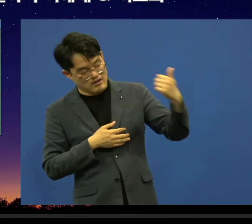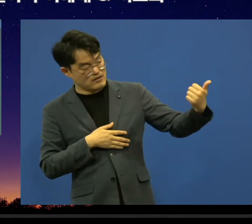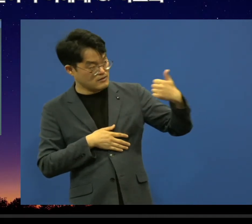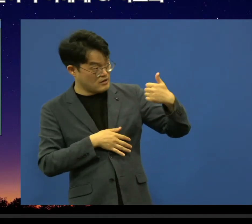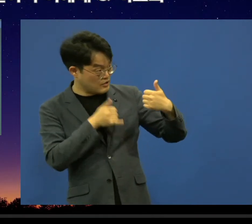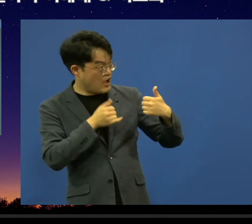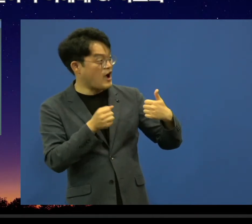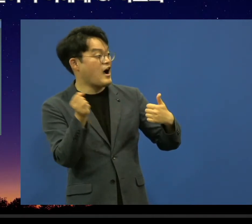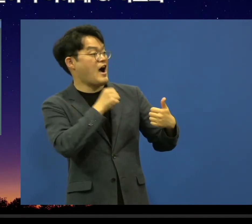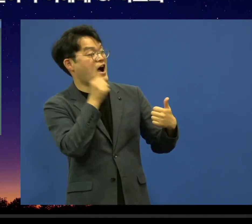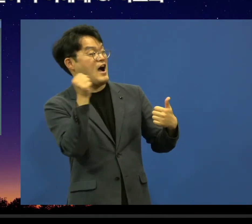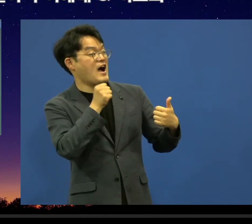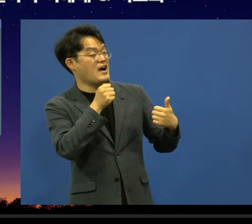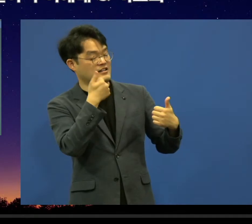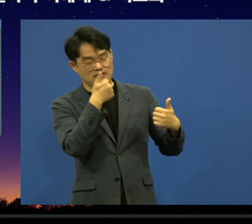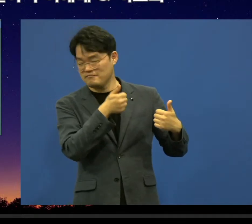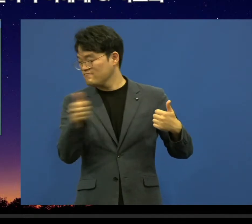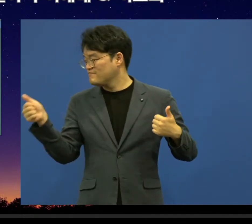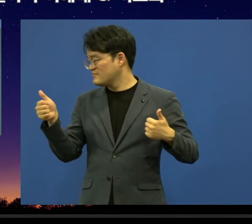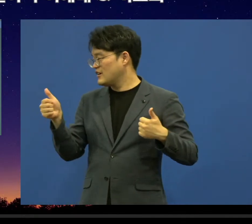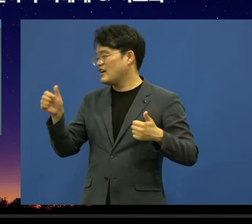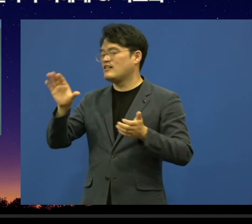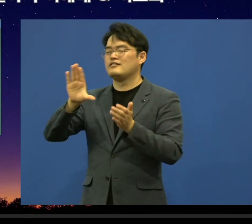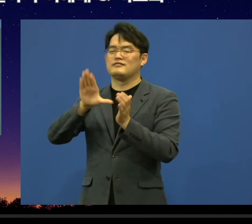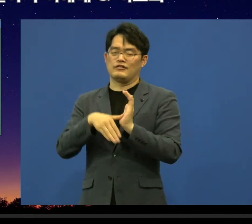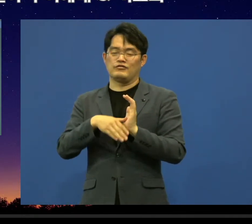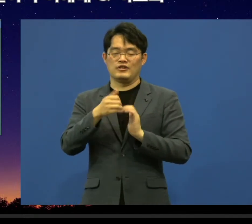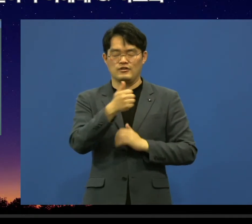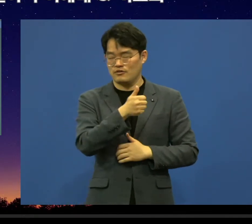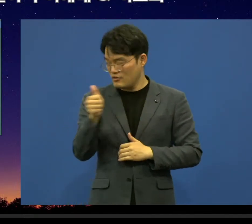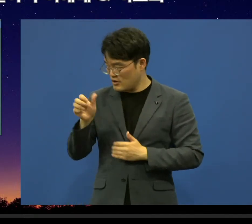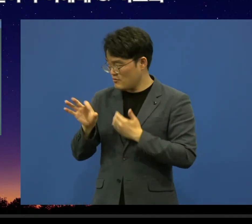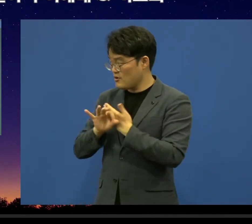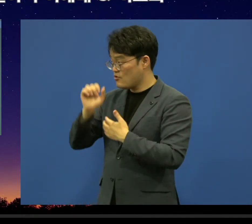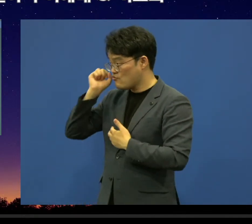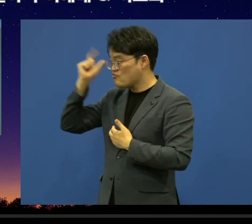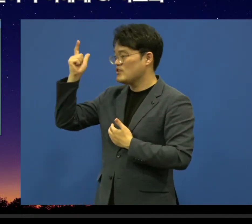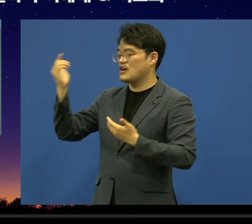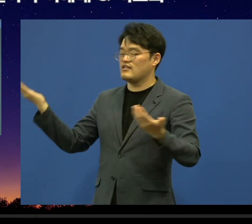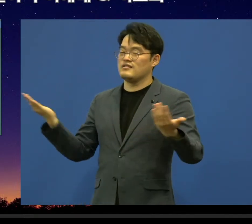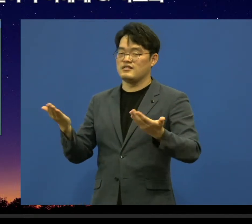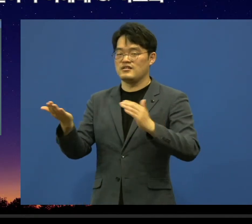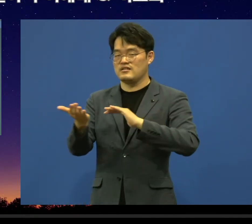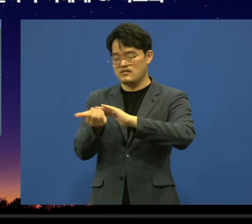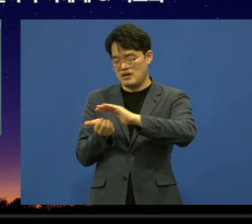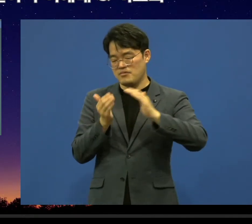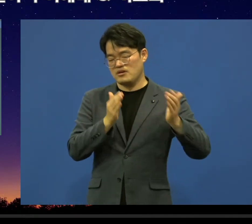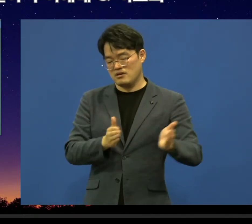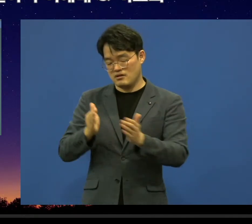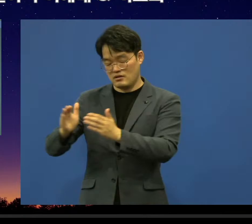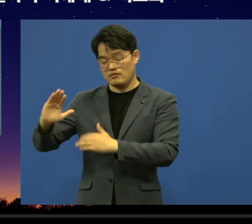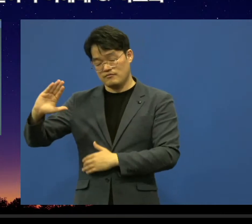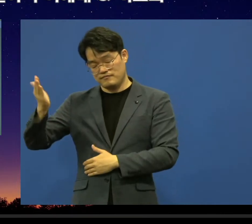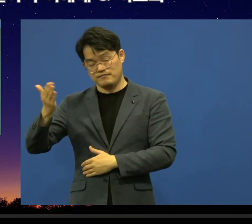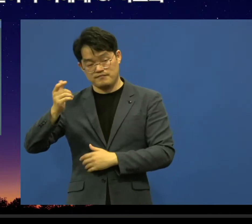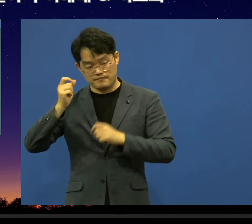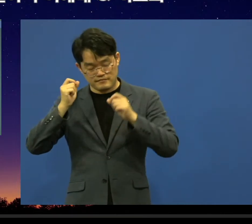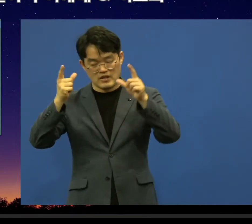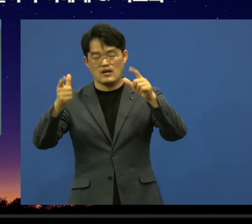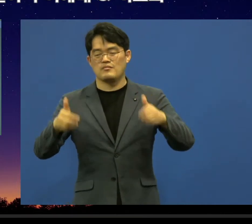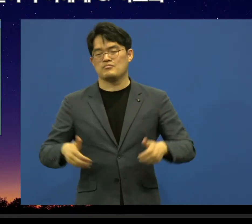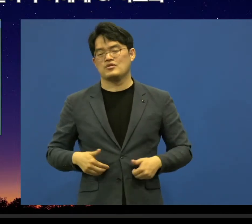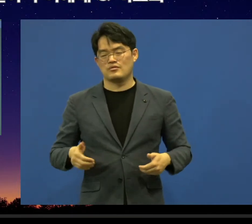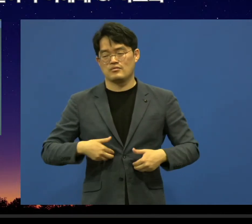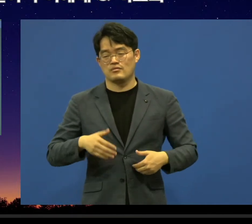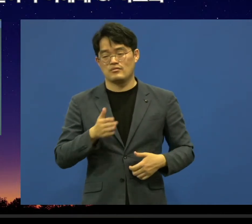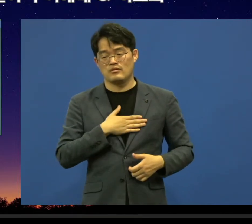돌아설 때구나. 돌아서면 위대한 일이 예비되어 있구나. 그 사인을 알아야 돼요. 내 앞에 엘리압과 같은